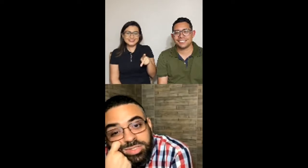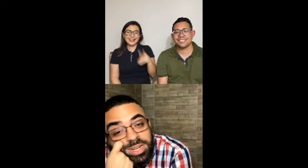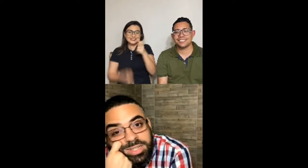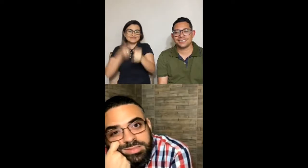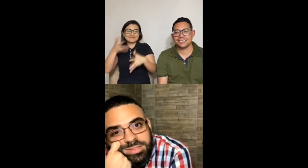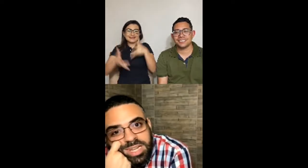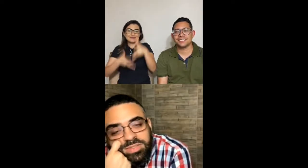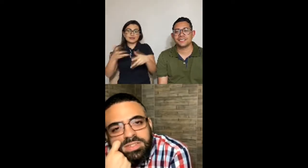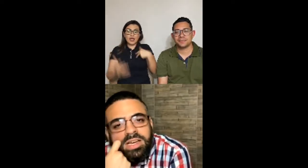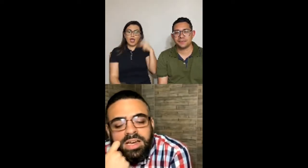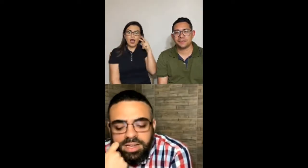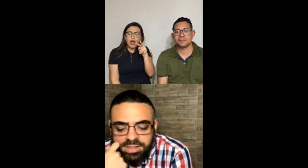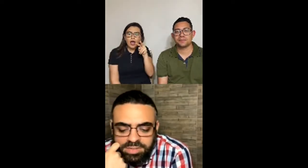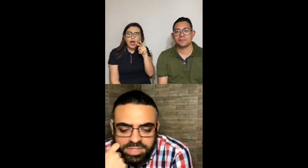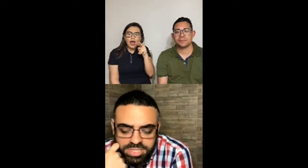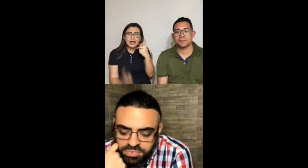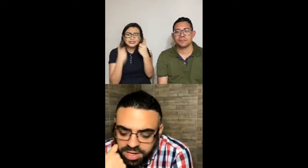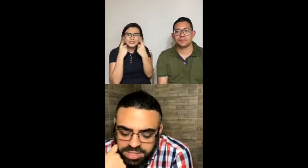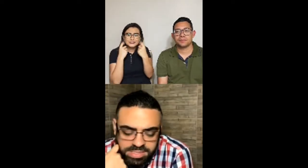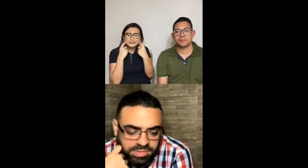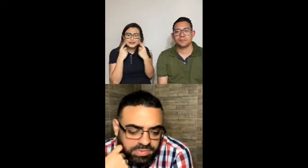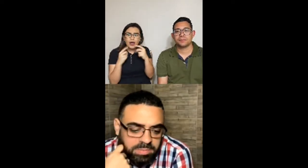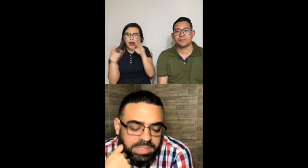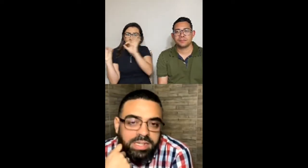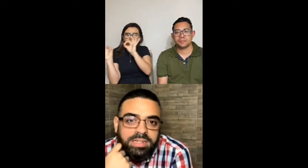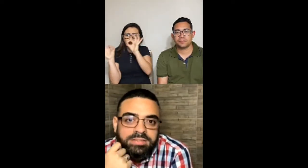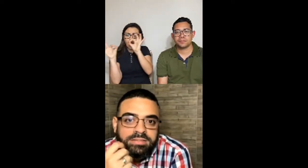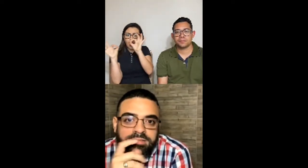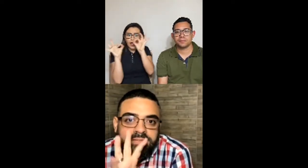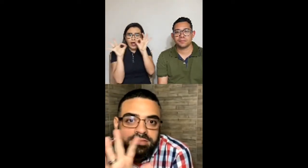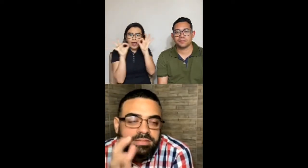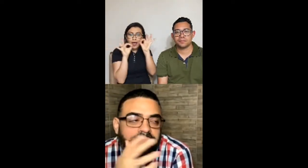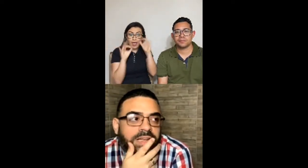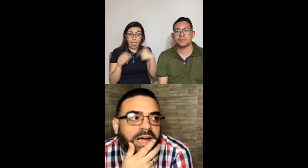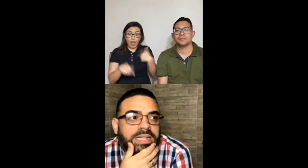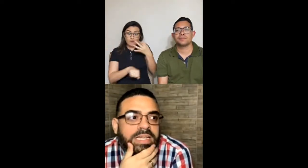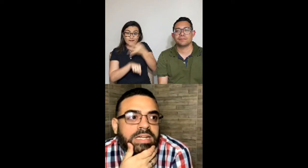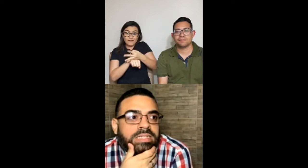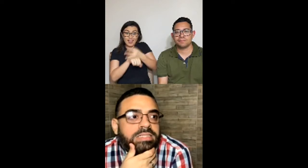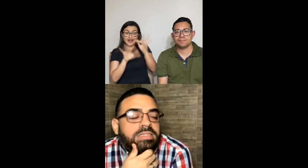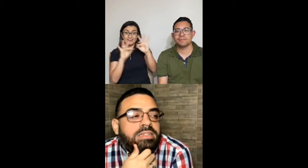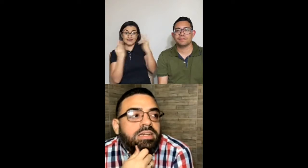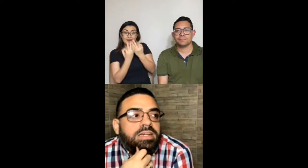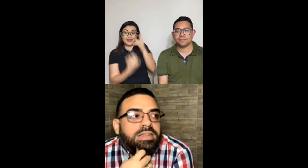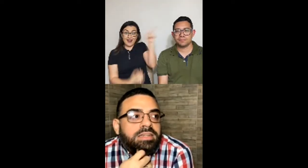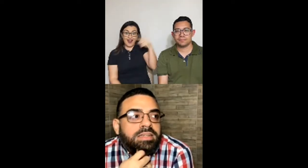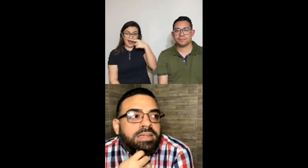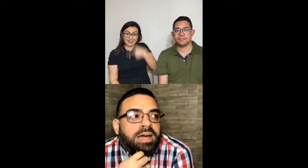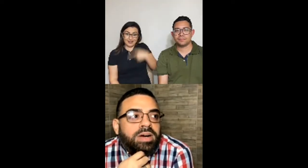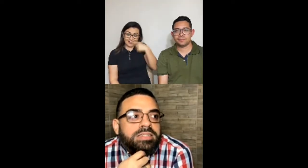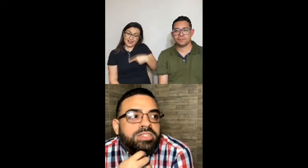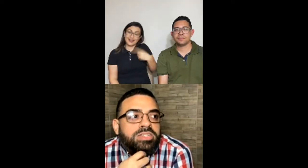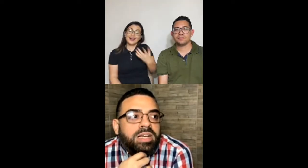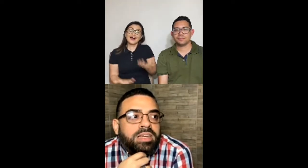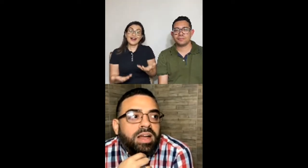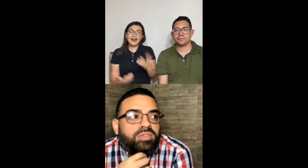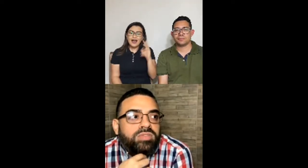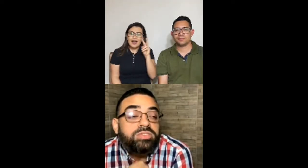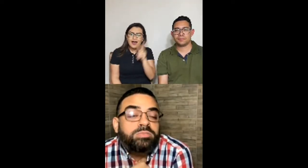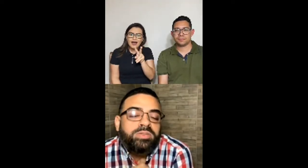a transmissão ao vivo. Eu comecei a chorar. Quando eu vi aquilo, eu chorando. Eu estava de férias com a